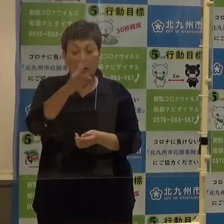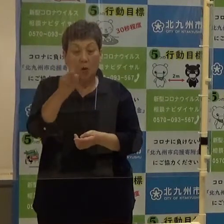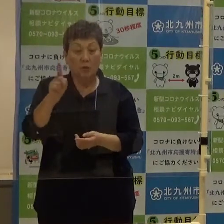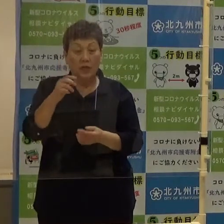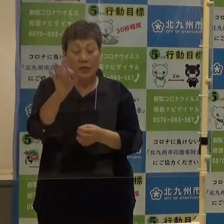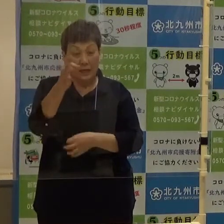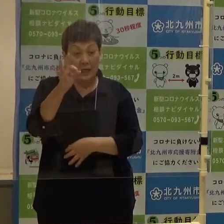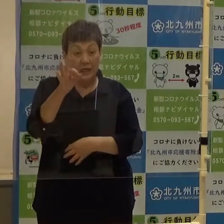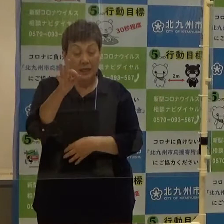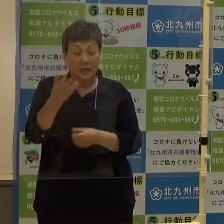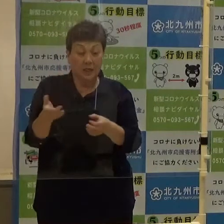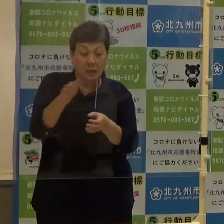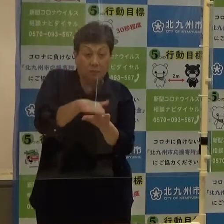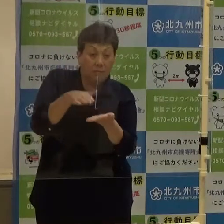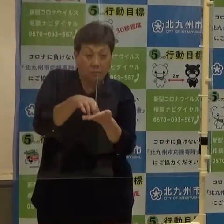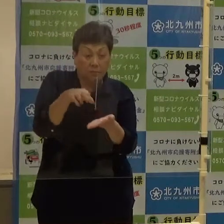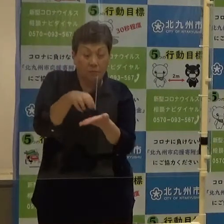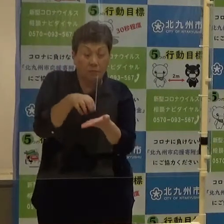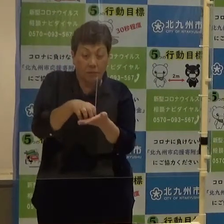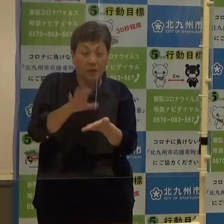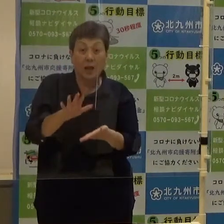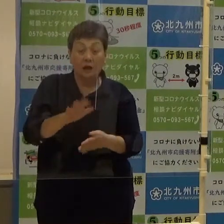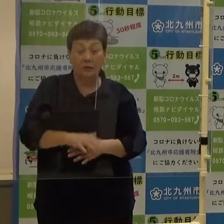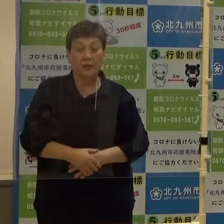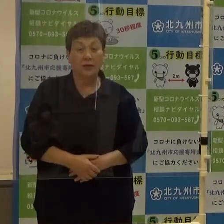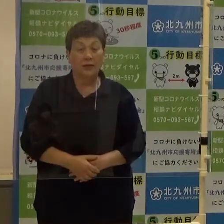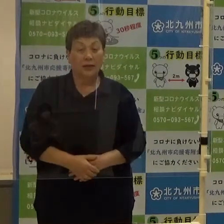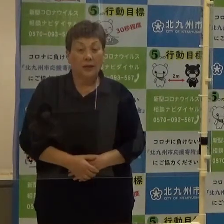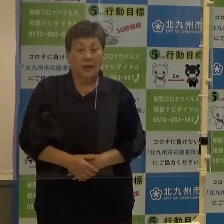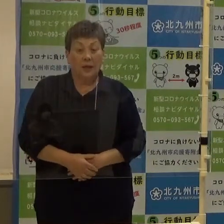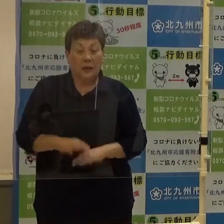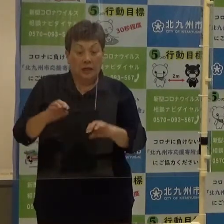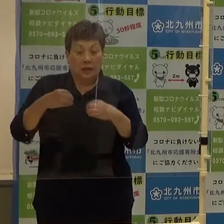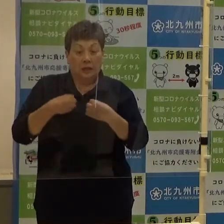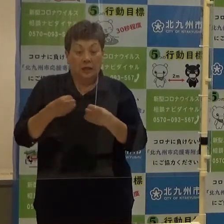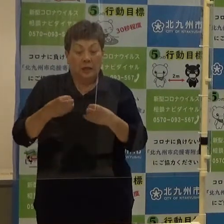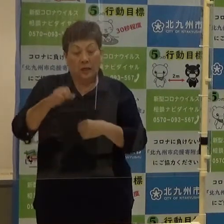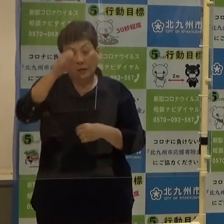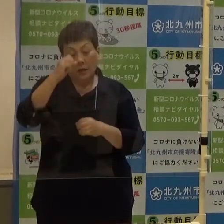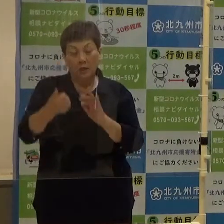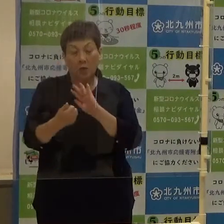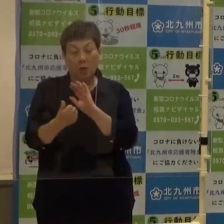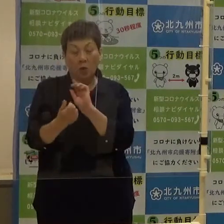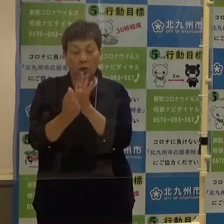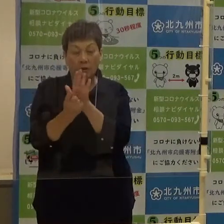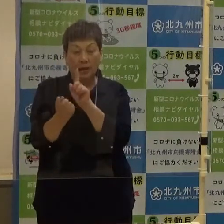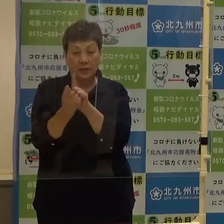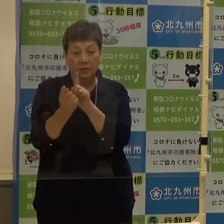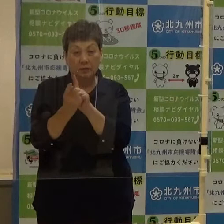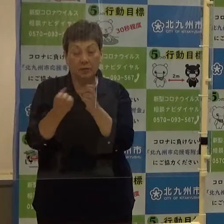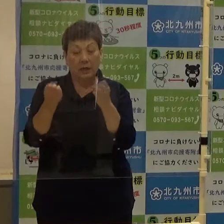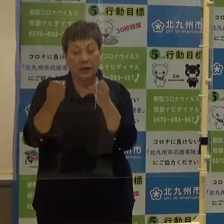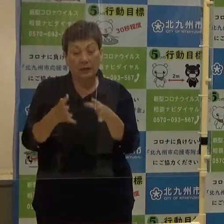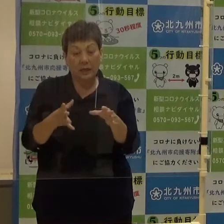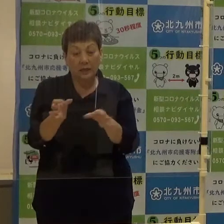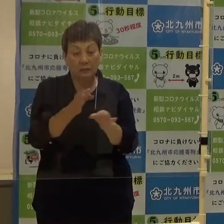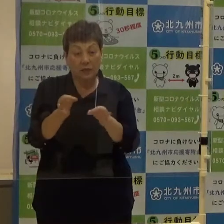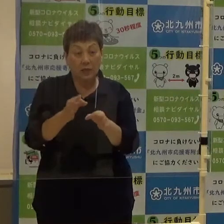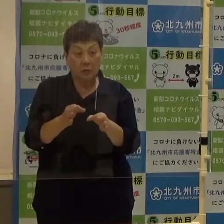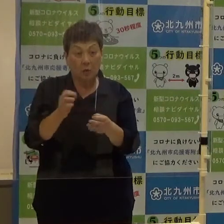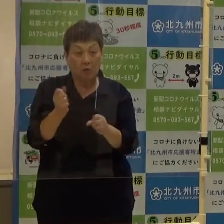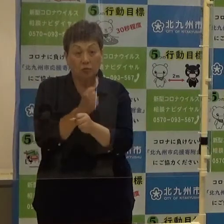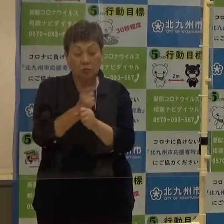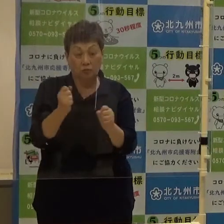盛り込んでいるところでありますけれども、この感染症対策で新たな店舗の改装でありますと